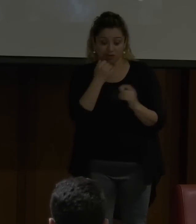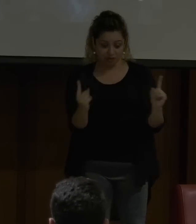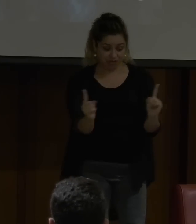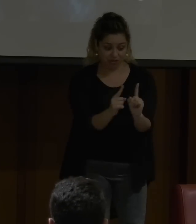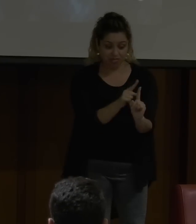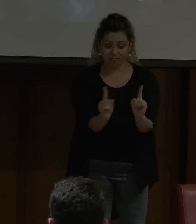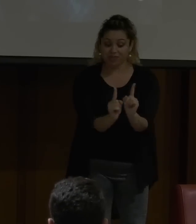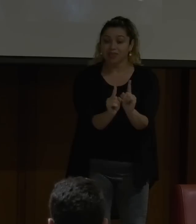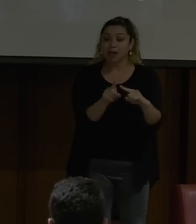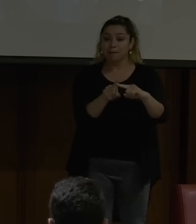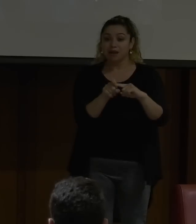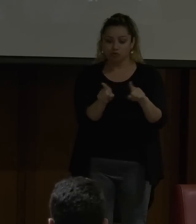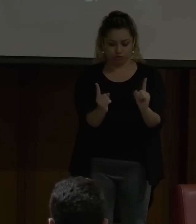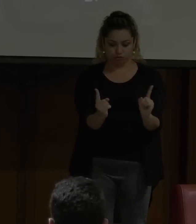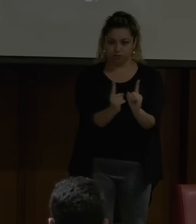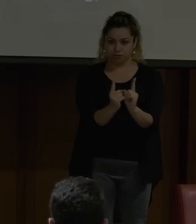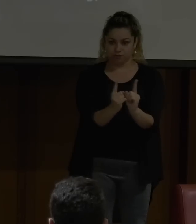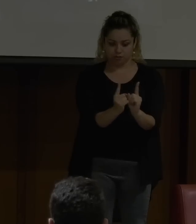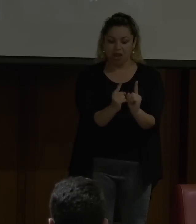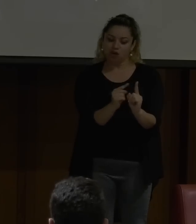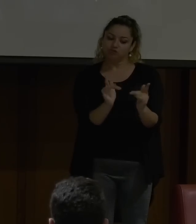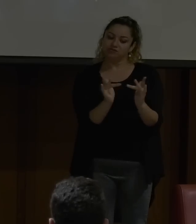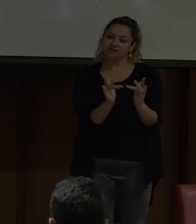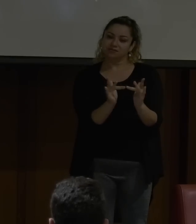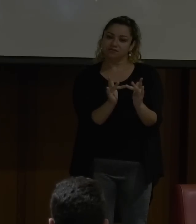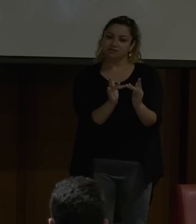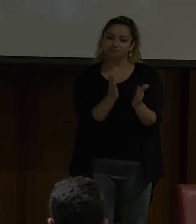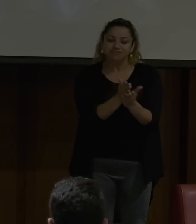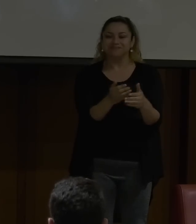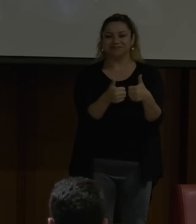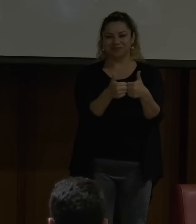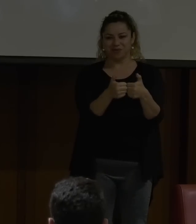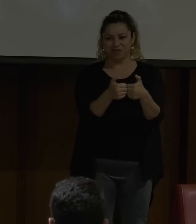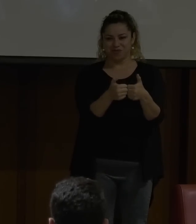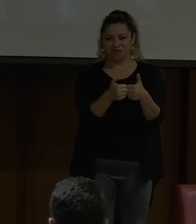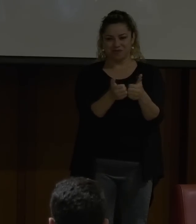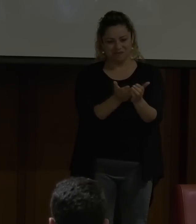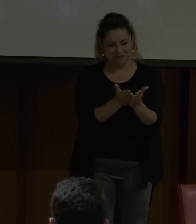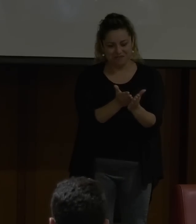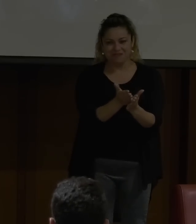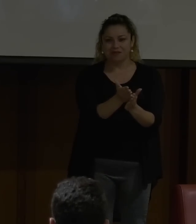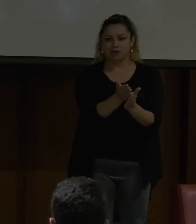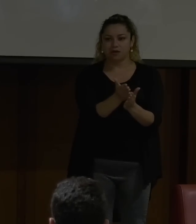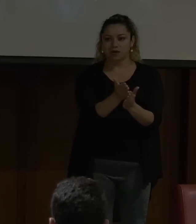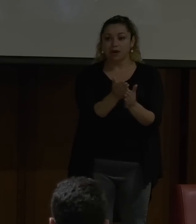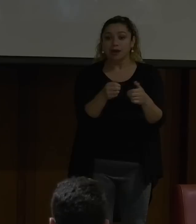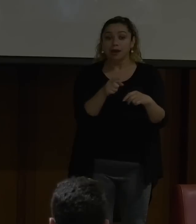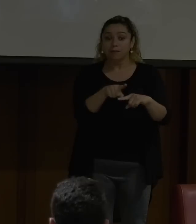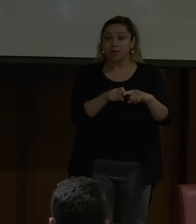hermanos, Abel y Nacha iniciaron una relación sentimental breve tiempo después. Nunca se